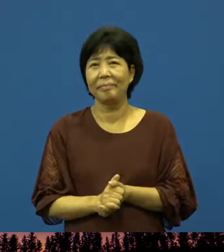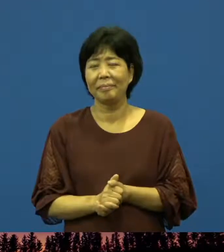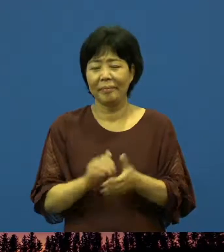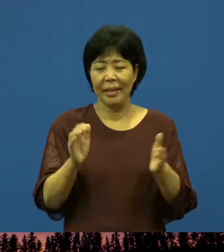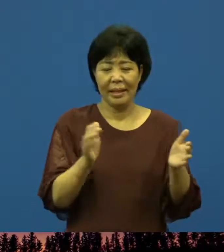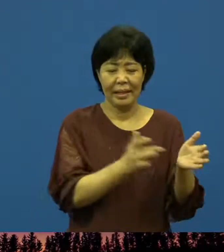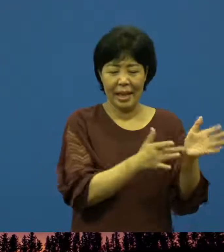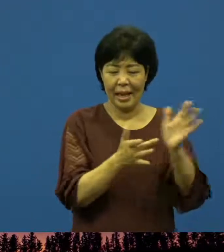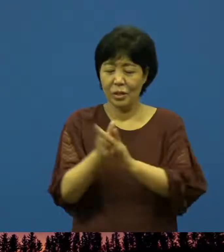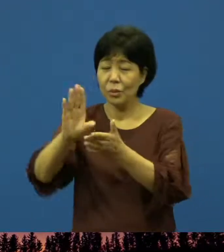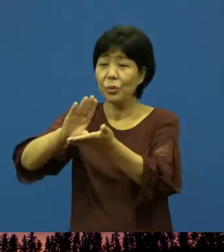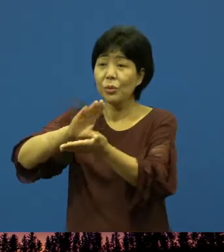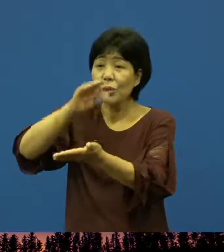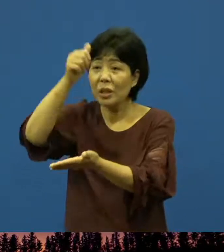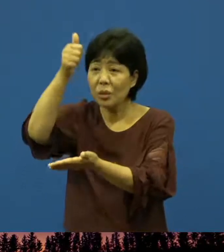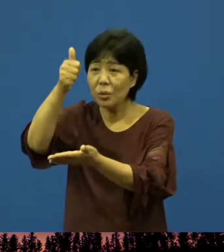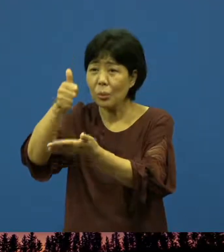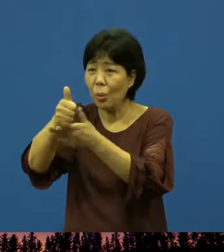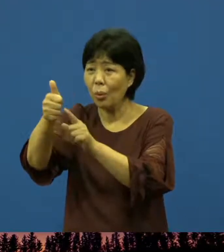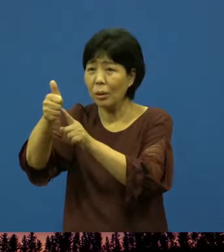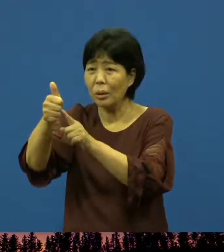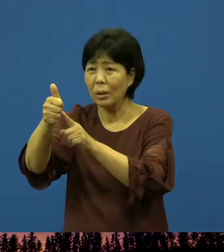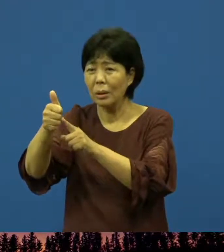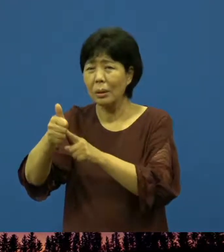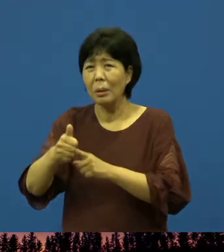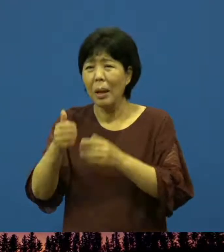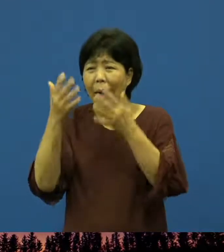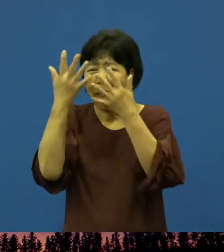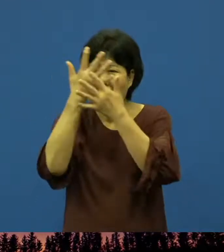예수 그리스도는 모호한 신이 아닙니다.